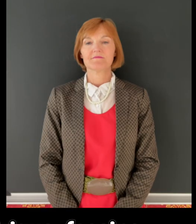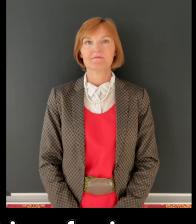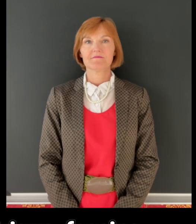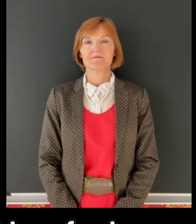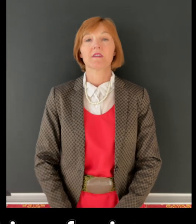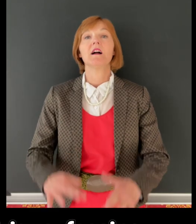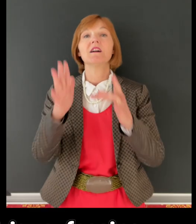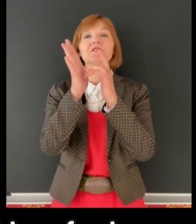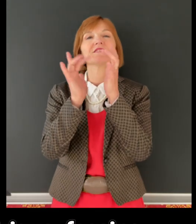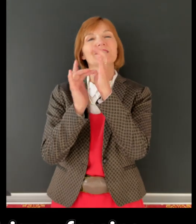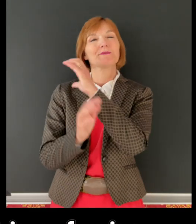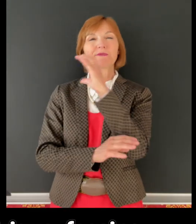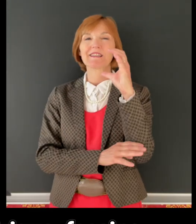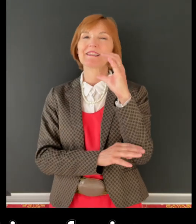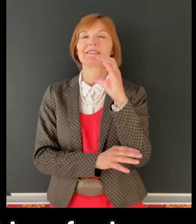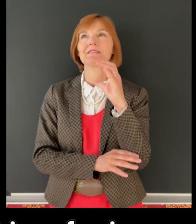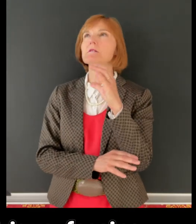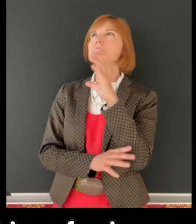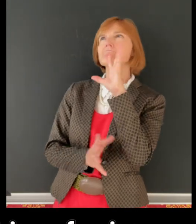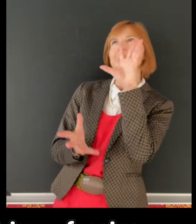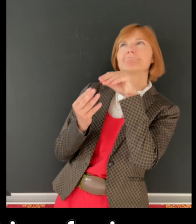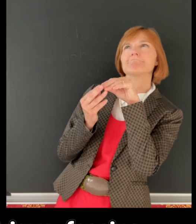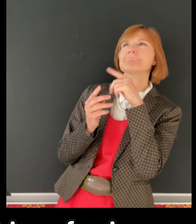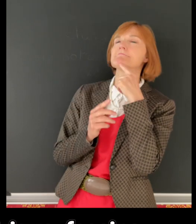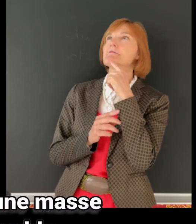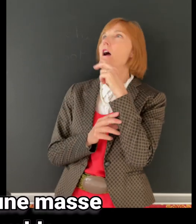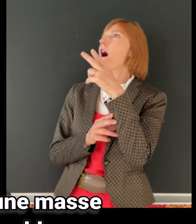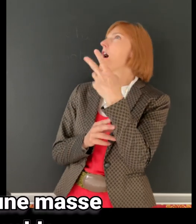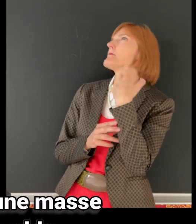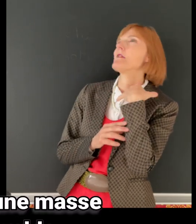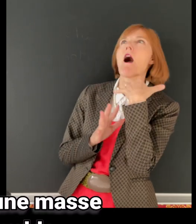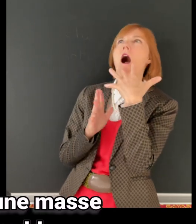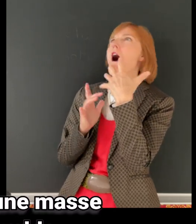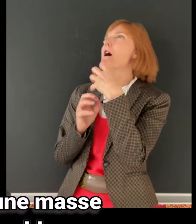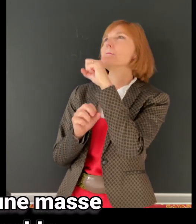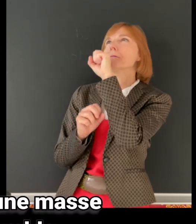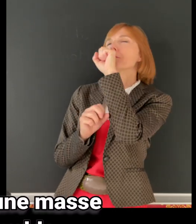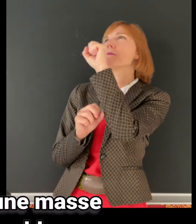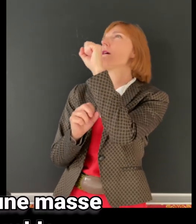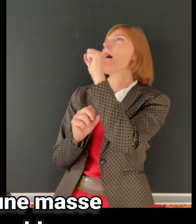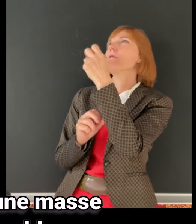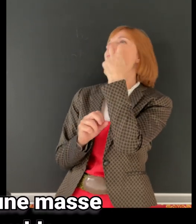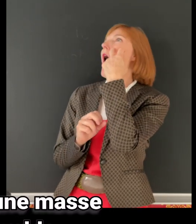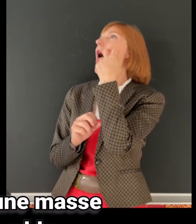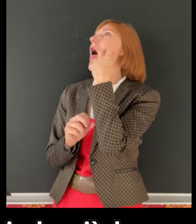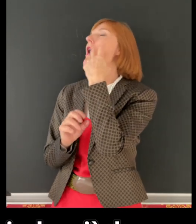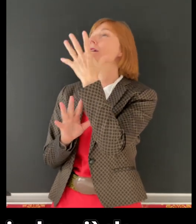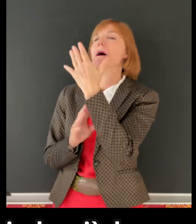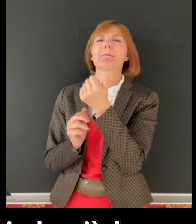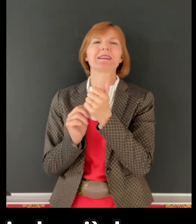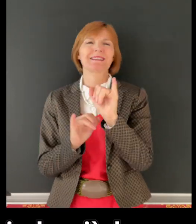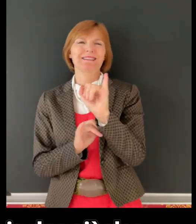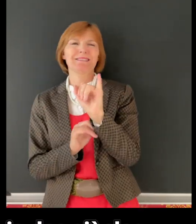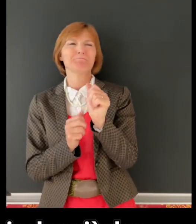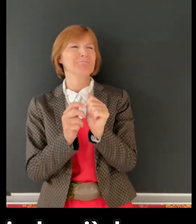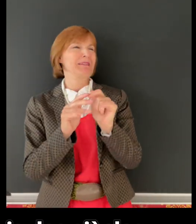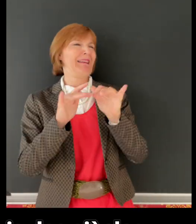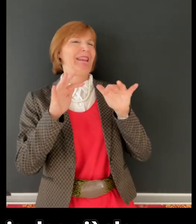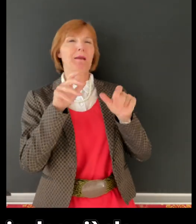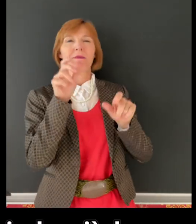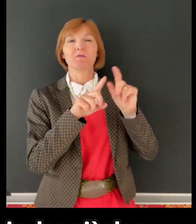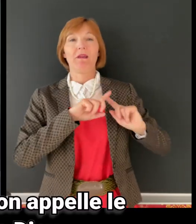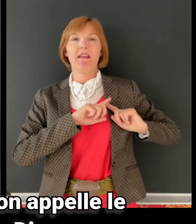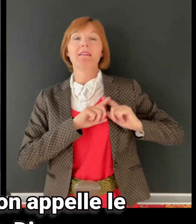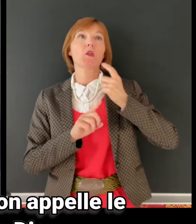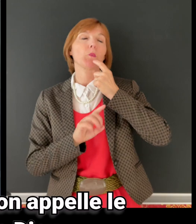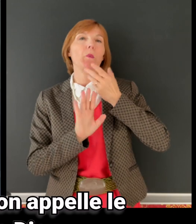Jésus-Christ intrigue, fascine, passionne une masse innombrable de croyants depuis des siècles.